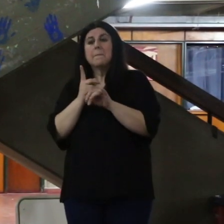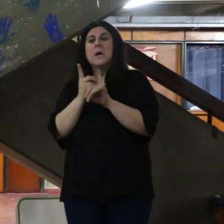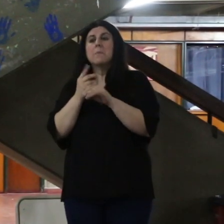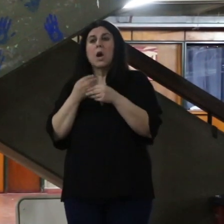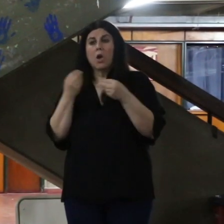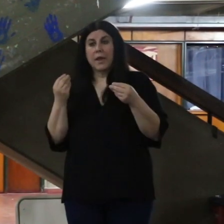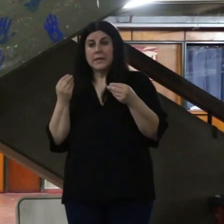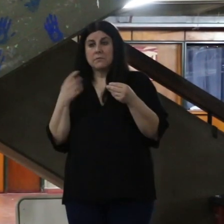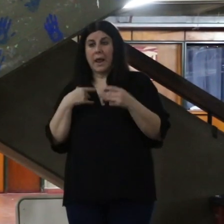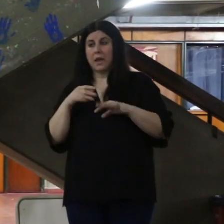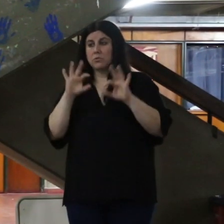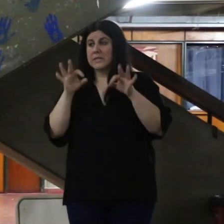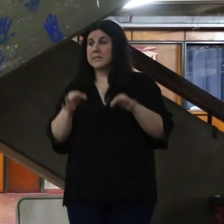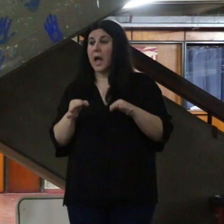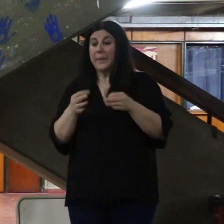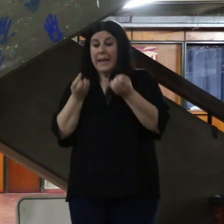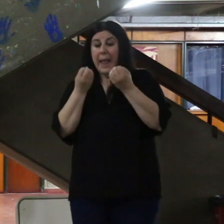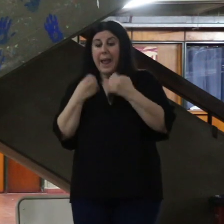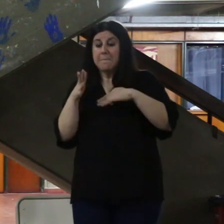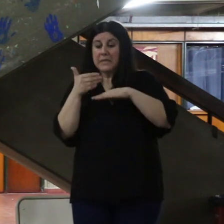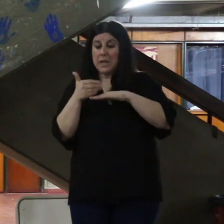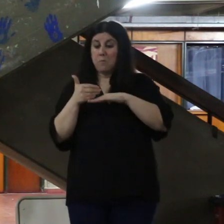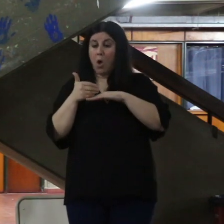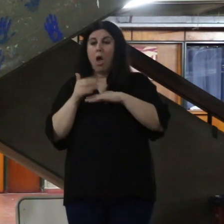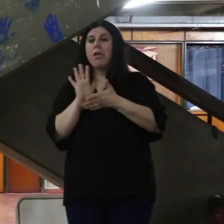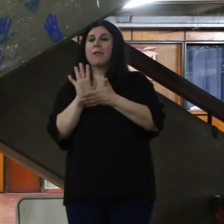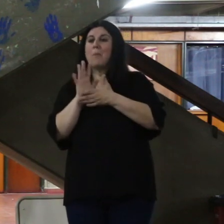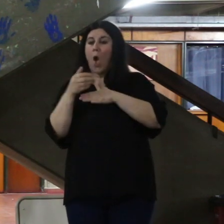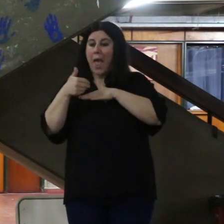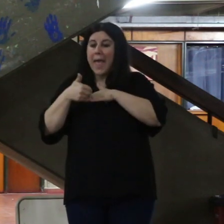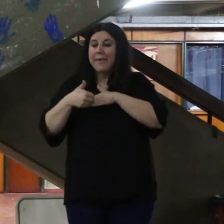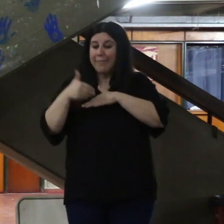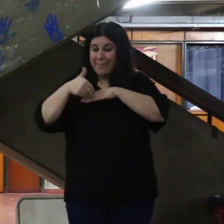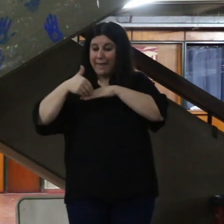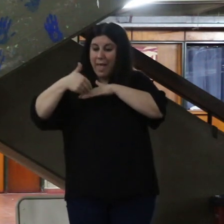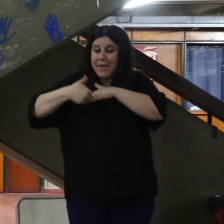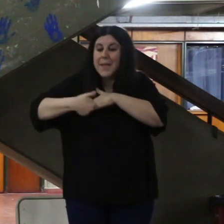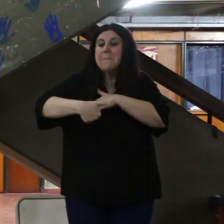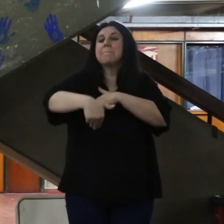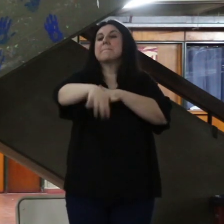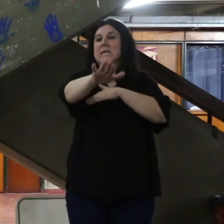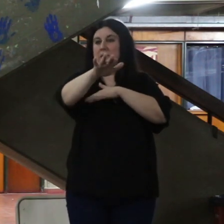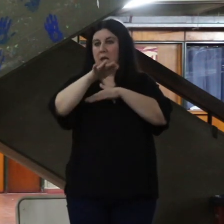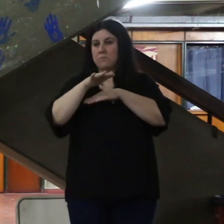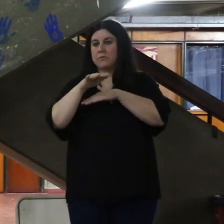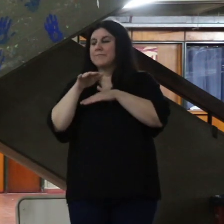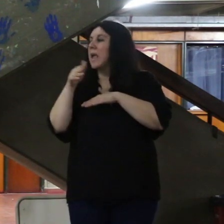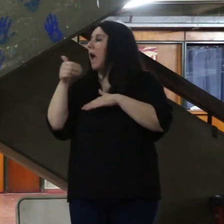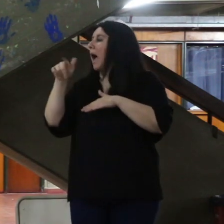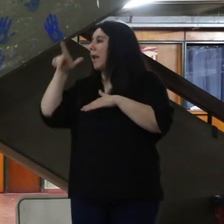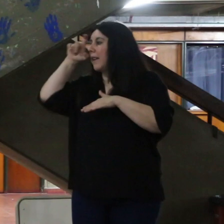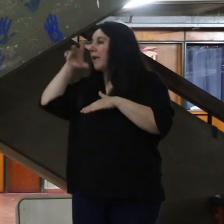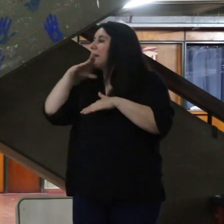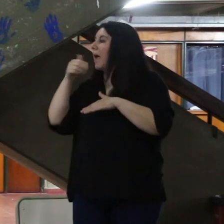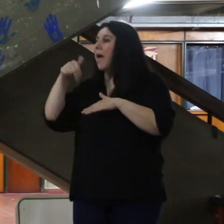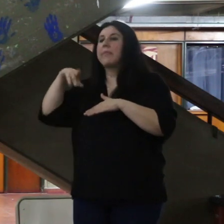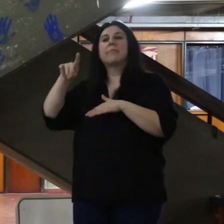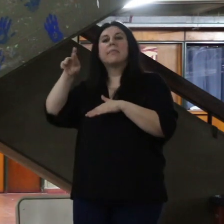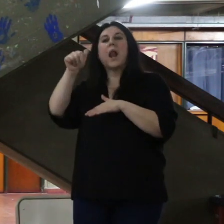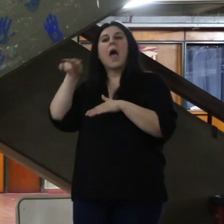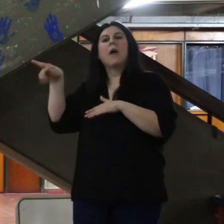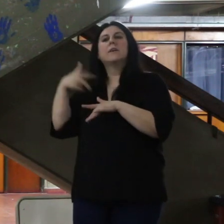desde dónde partimos, ¿sí? Alejandra algo decía recién, tener en cuenta